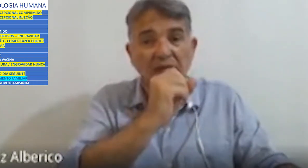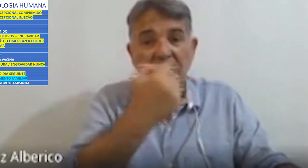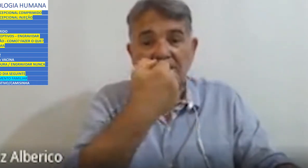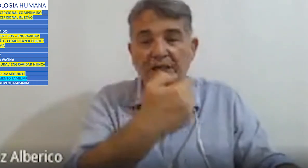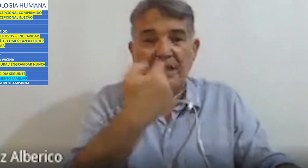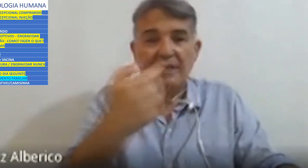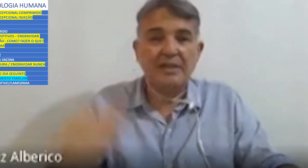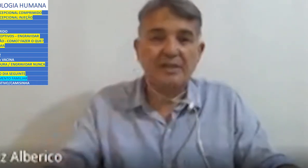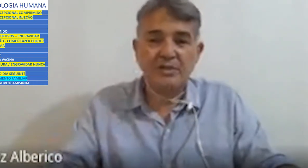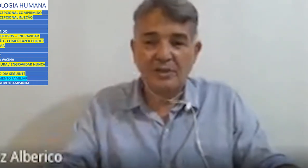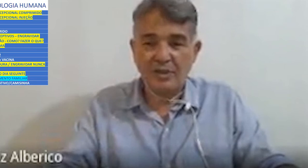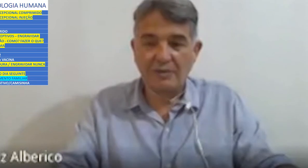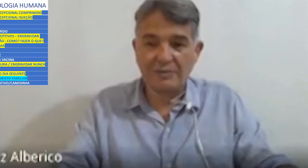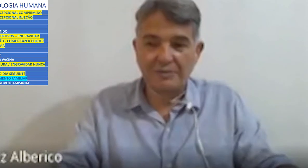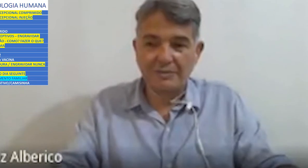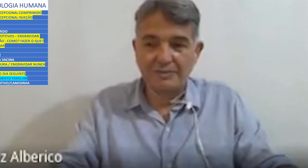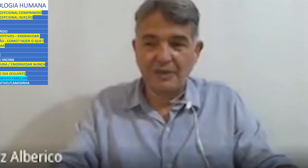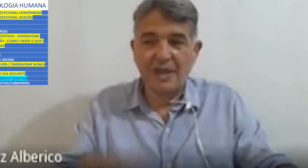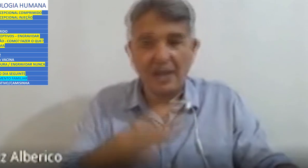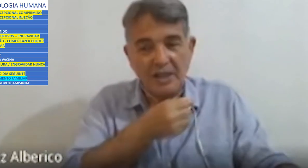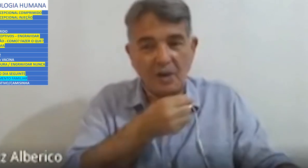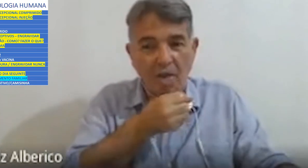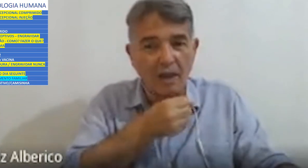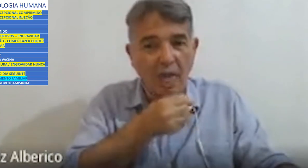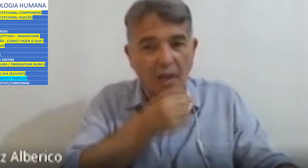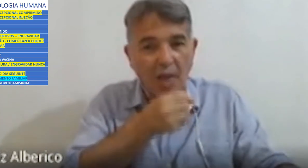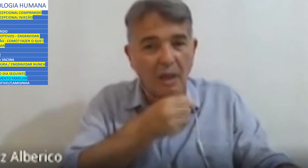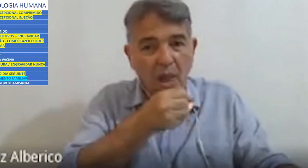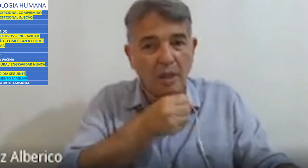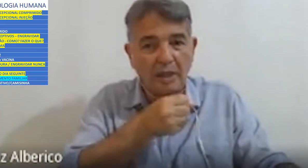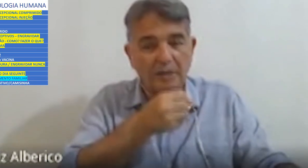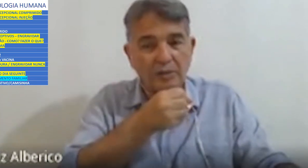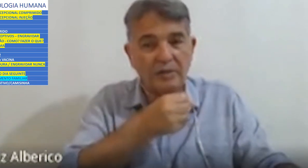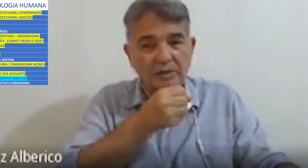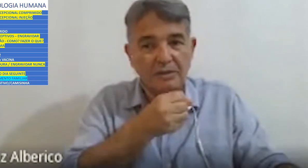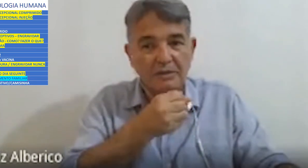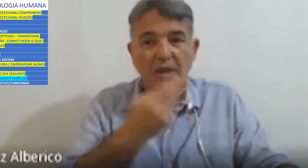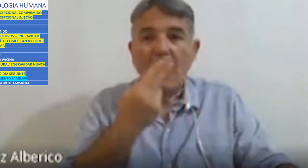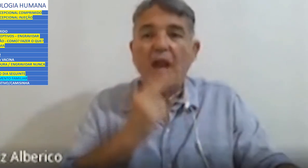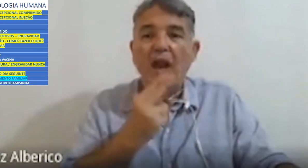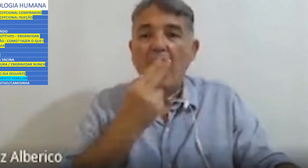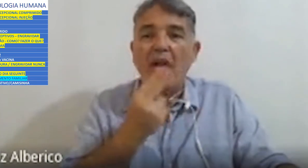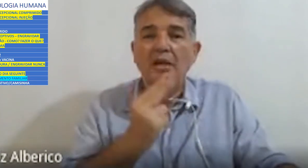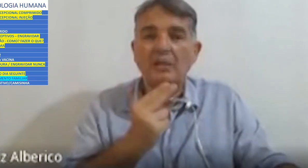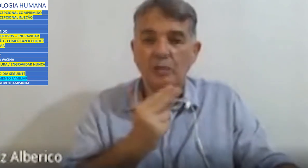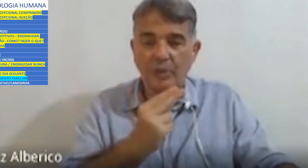aqui já está caracterizando o sexo oral. E aqui não. Aqui é o sorvete. Então, o